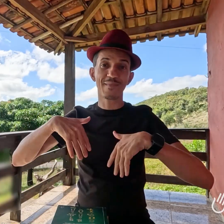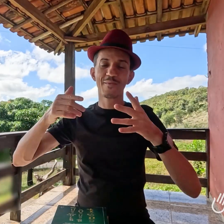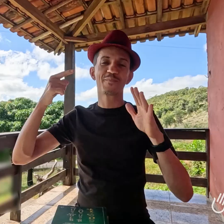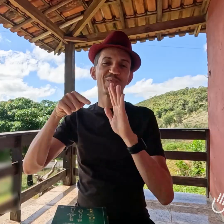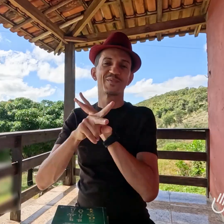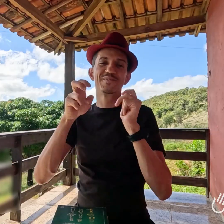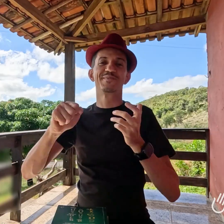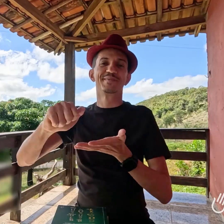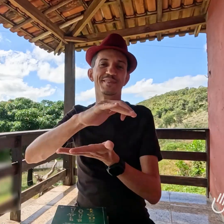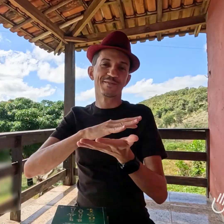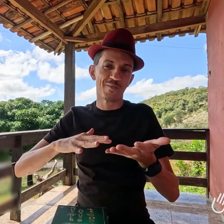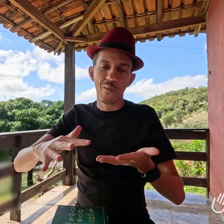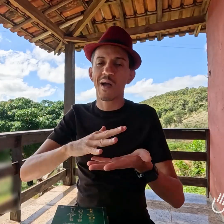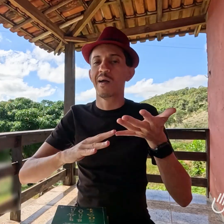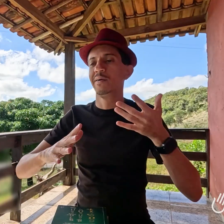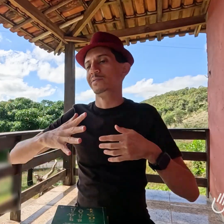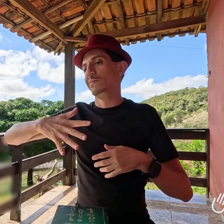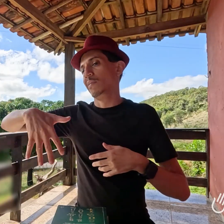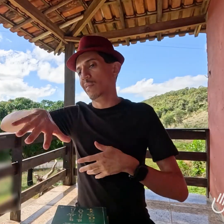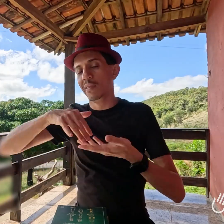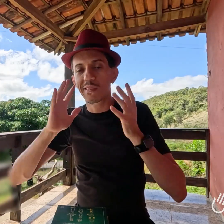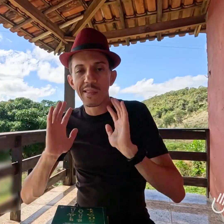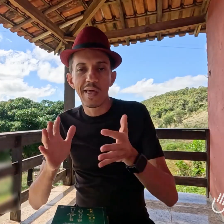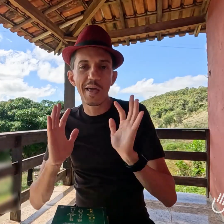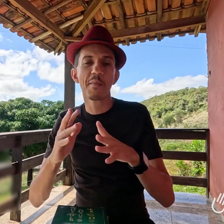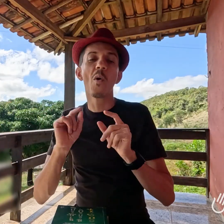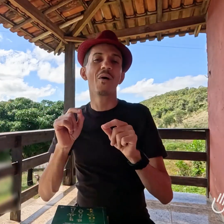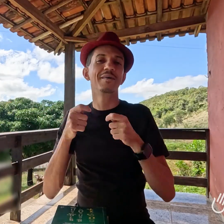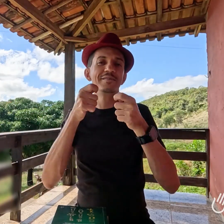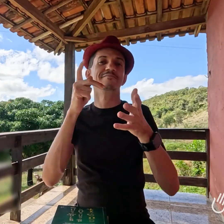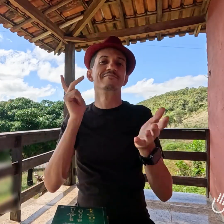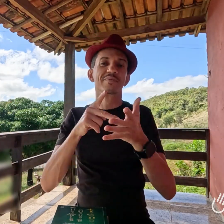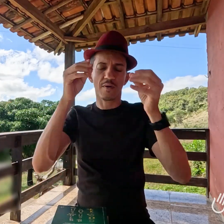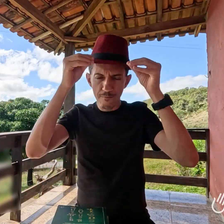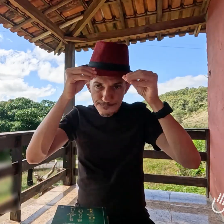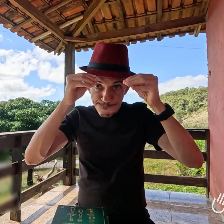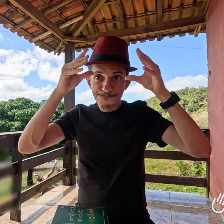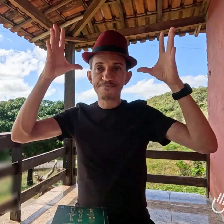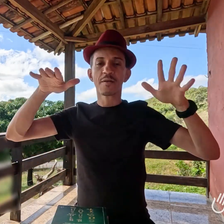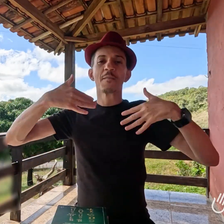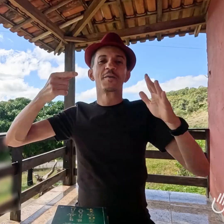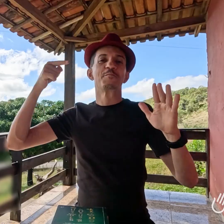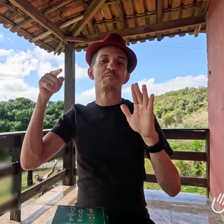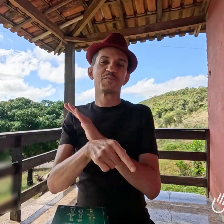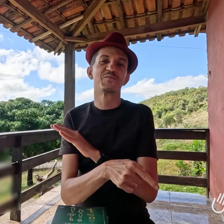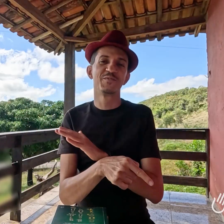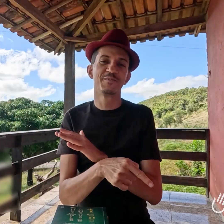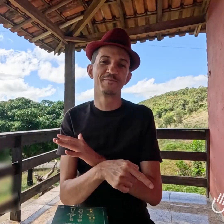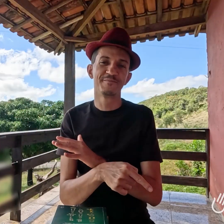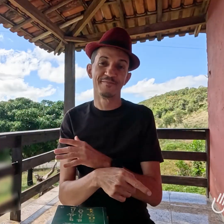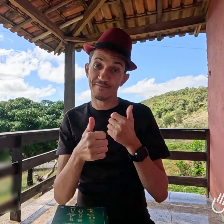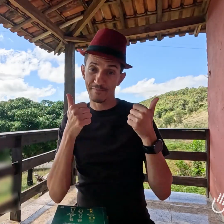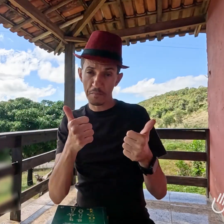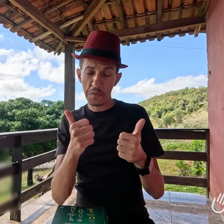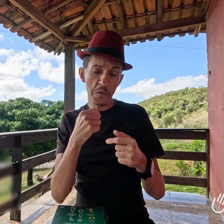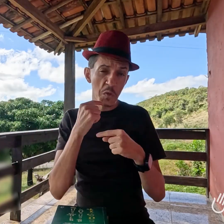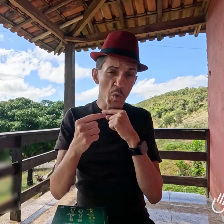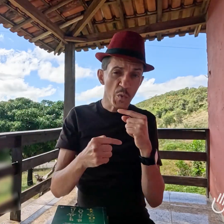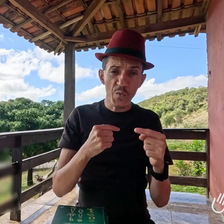vídeo aqui, em específico, que você vai ter, além da condição especial, ao adquirir novos livros, você vai também ter